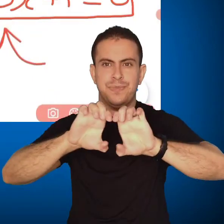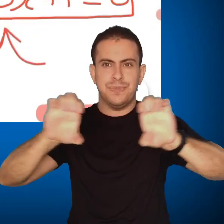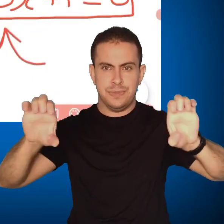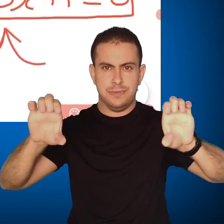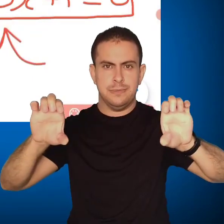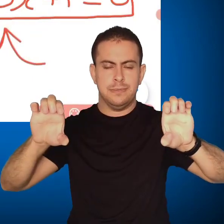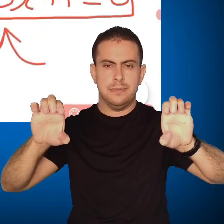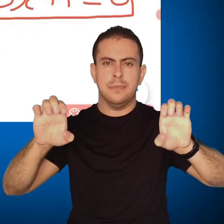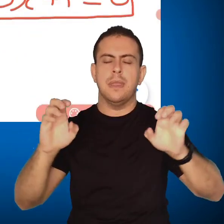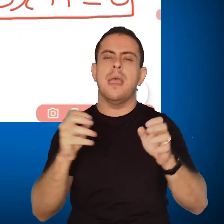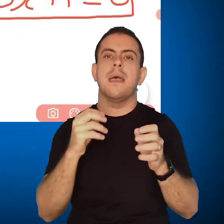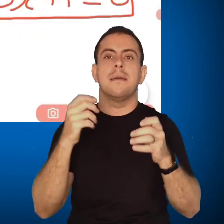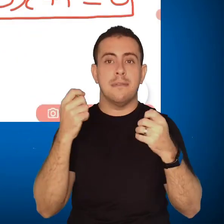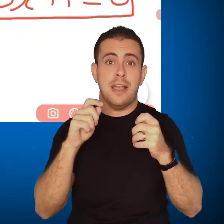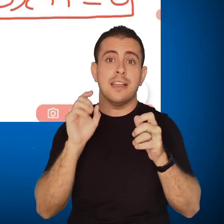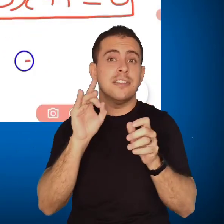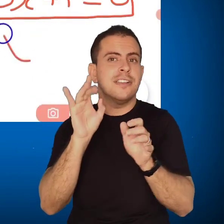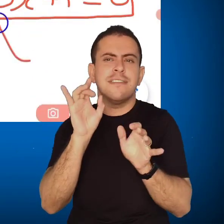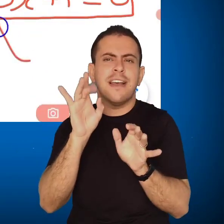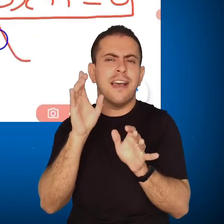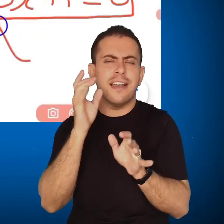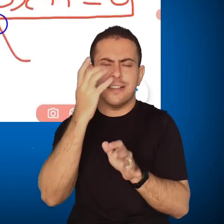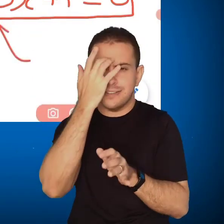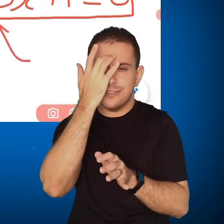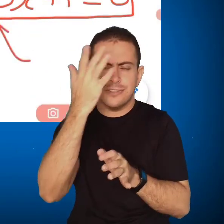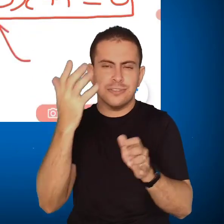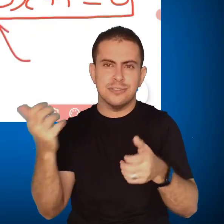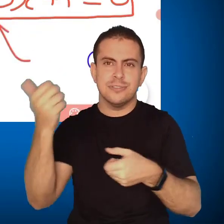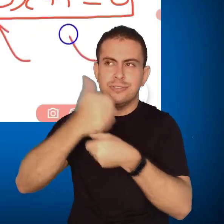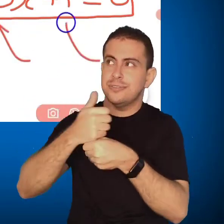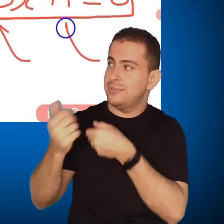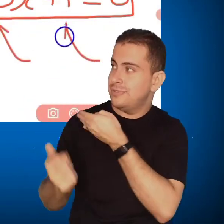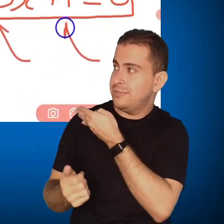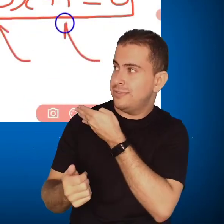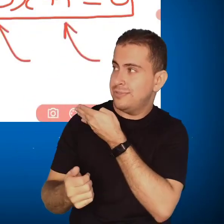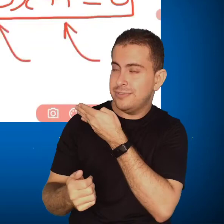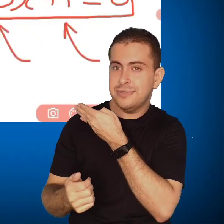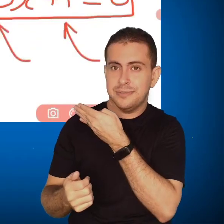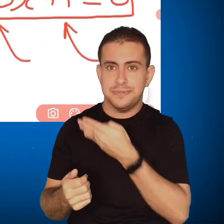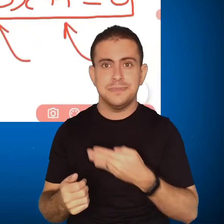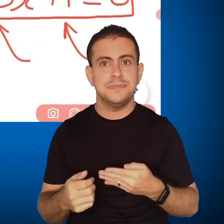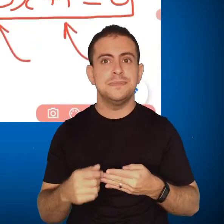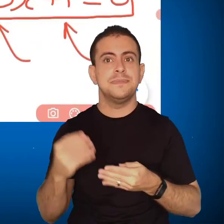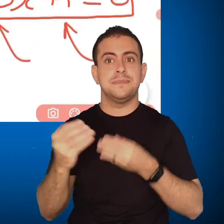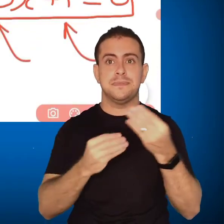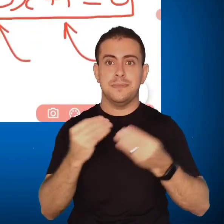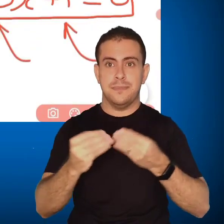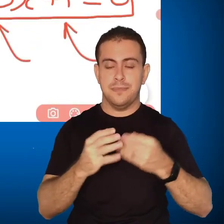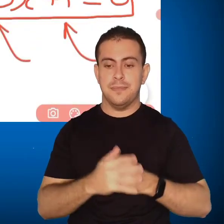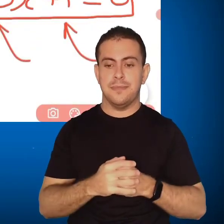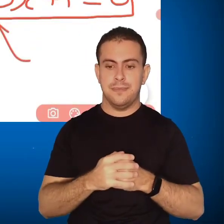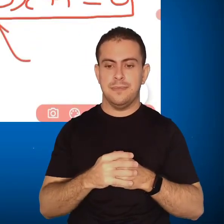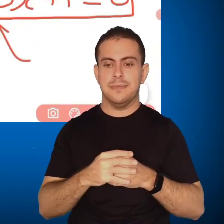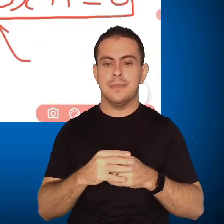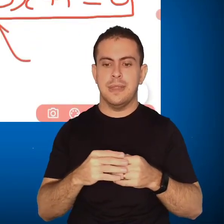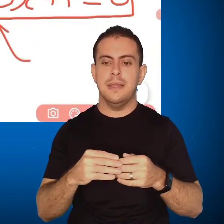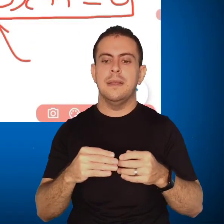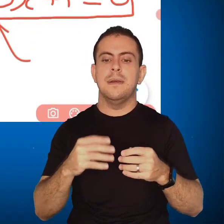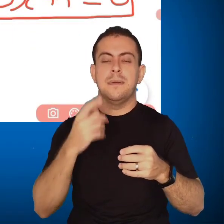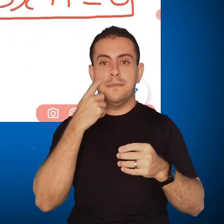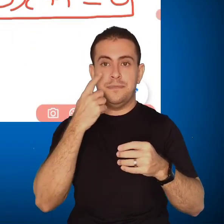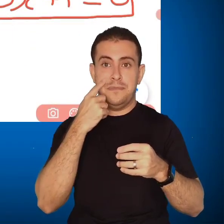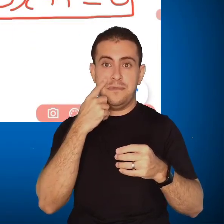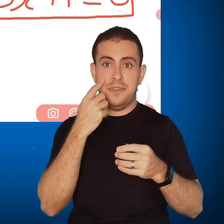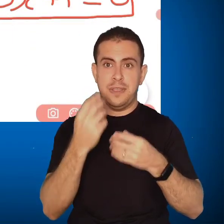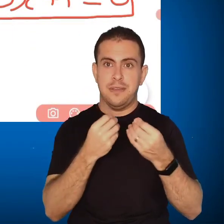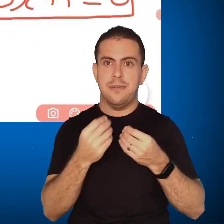pode ter essas raízes. Aí você vai substituir aqui, ó, o S por soma e o P por produto das raízes. Você sabe que produto é multiplicar. Vamos